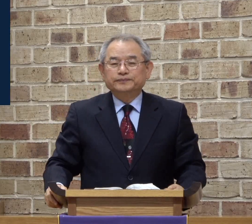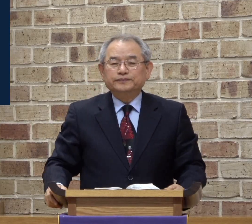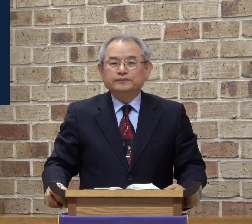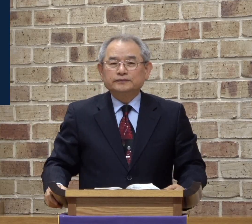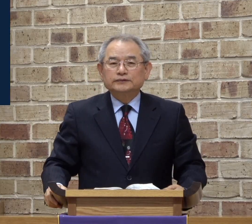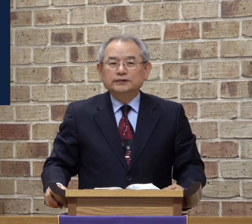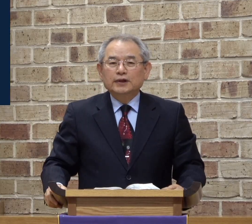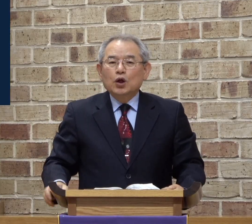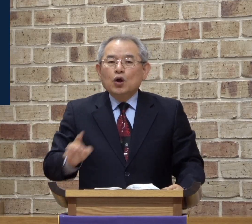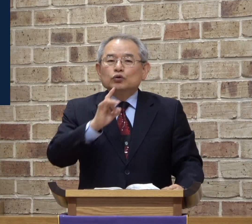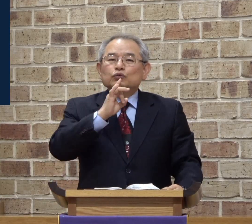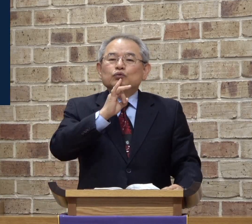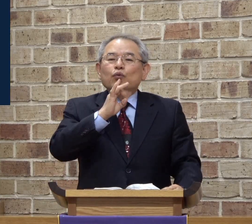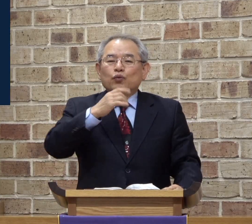지휘자님께서 부탁을 하셔가지고